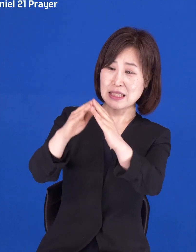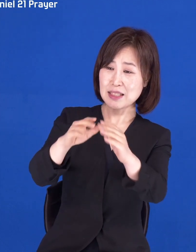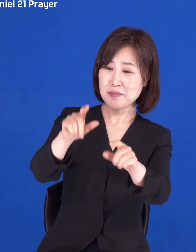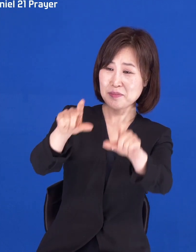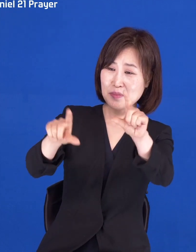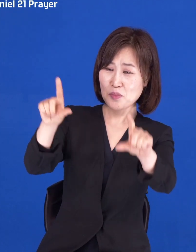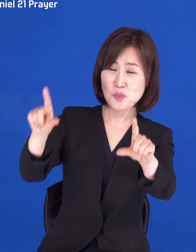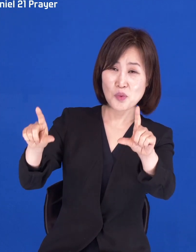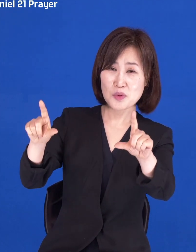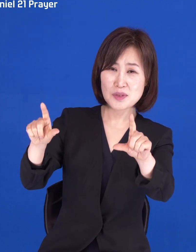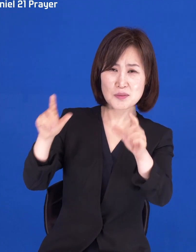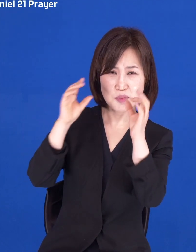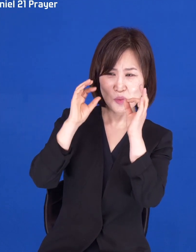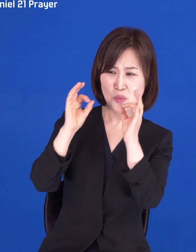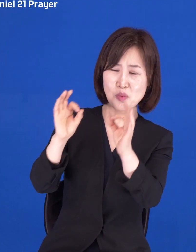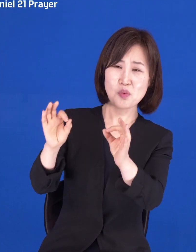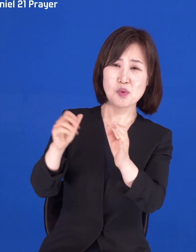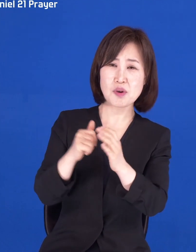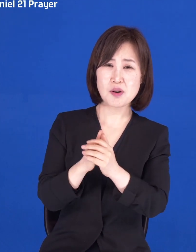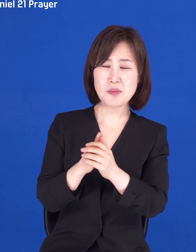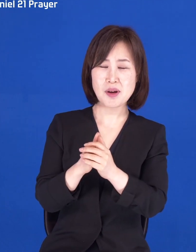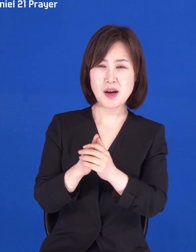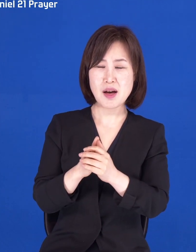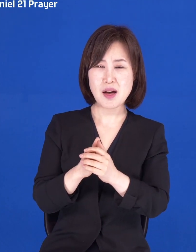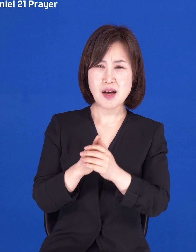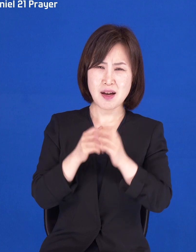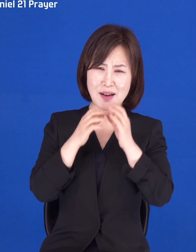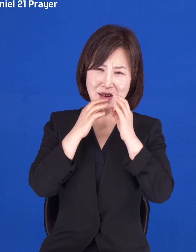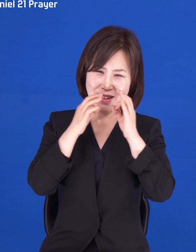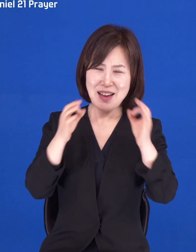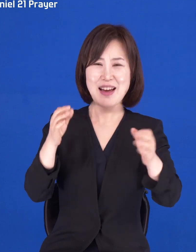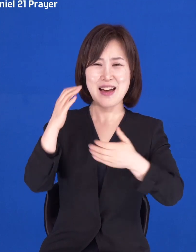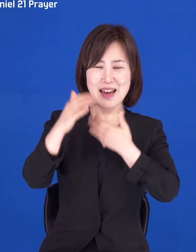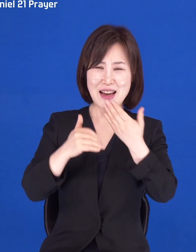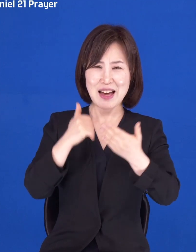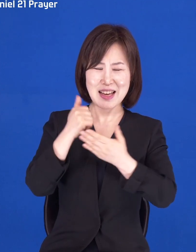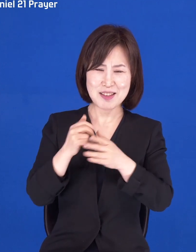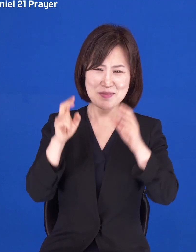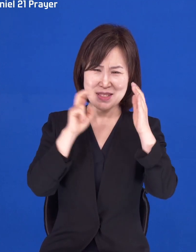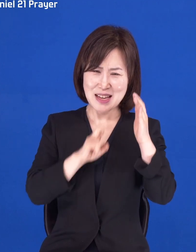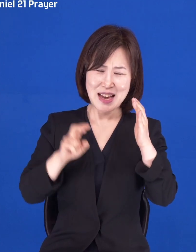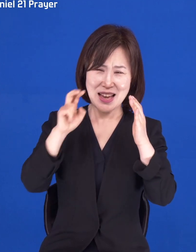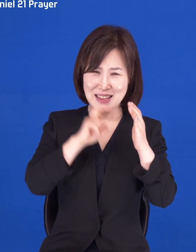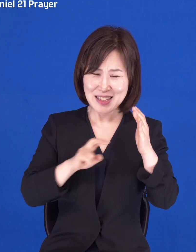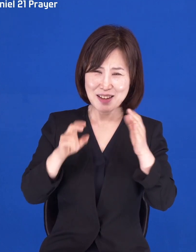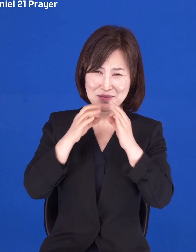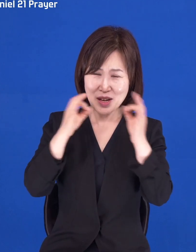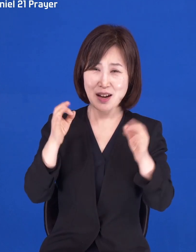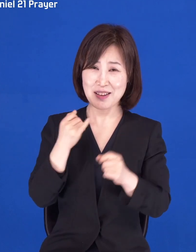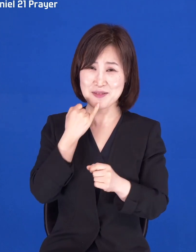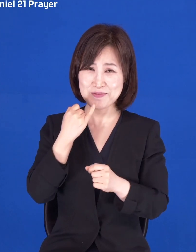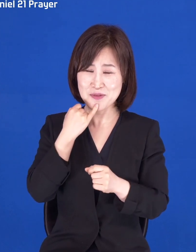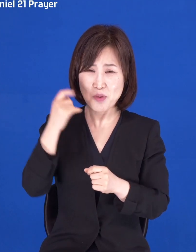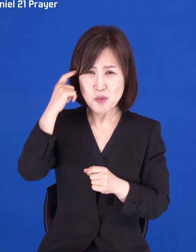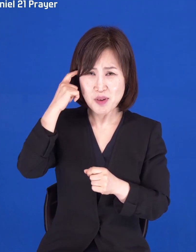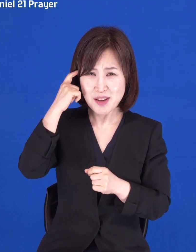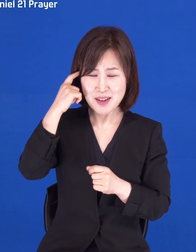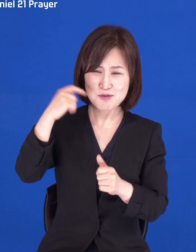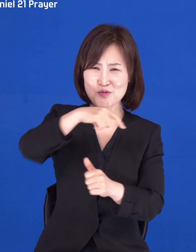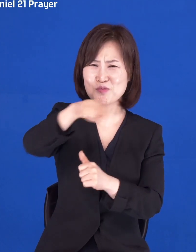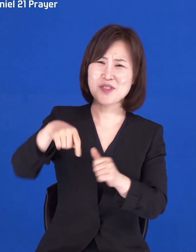조그만 마을을 내려다보면서 마음껏 하나님을 찬양할 수가 있었어요. 부모님은